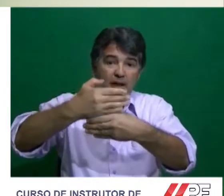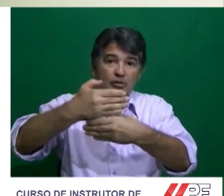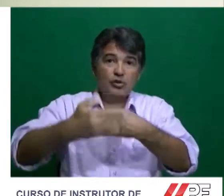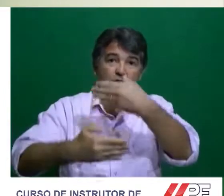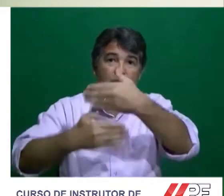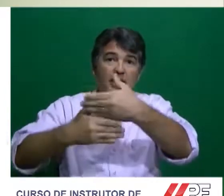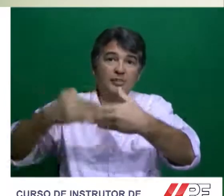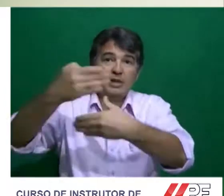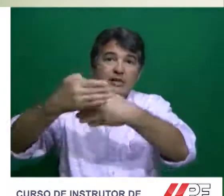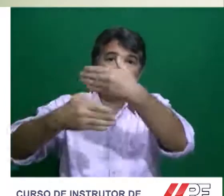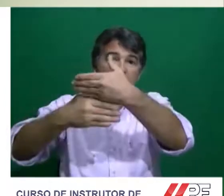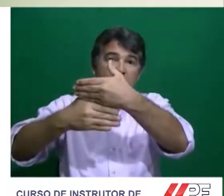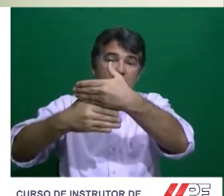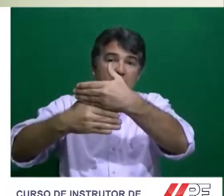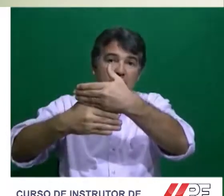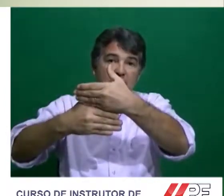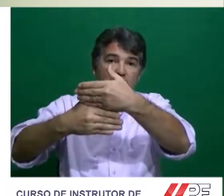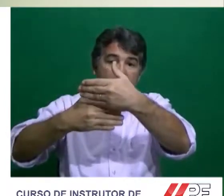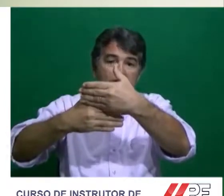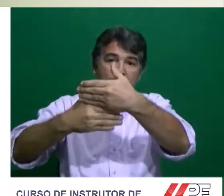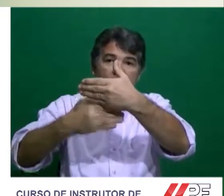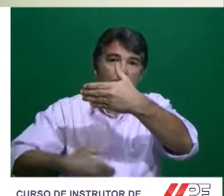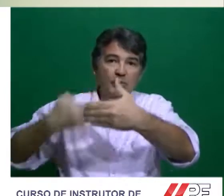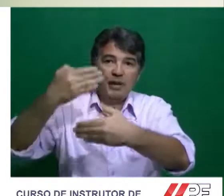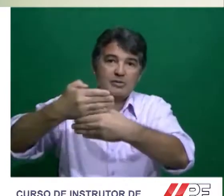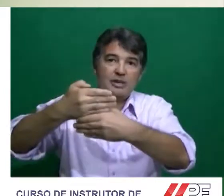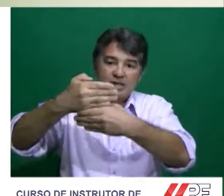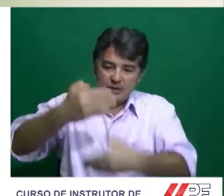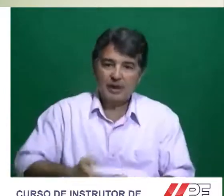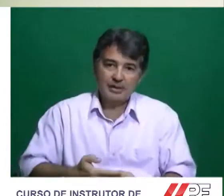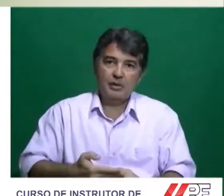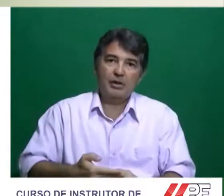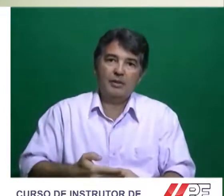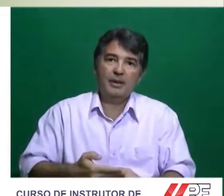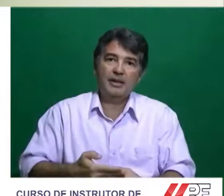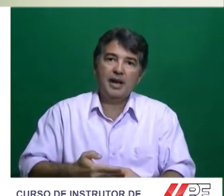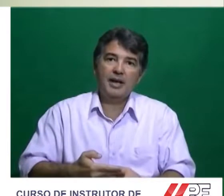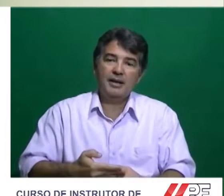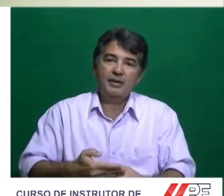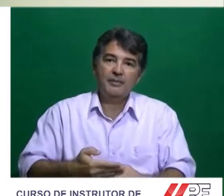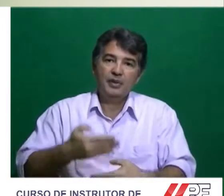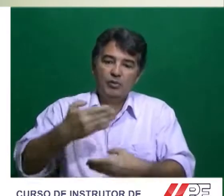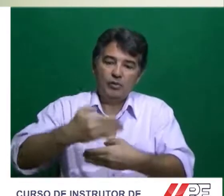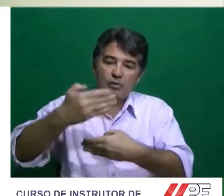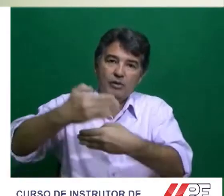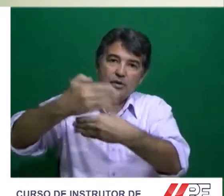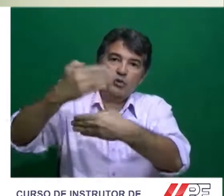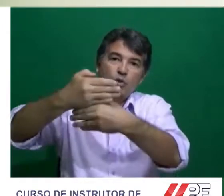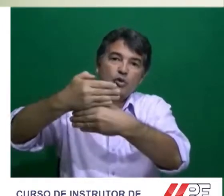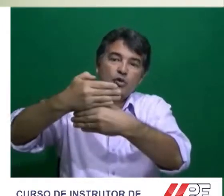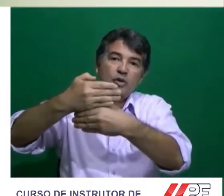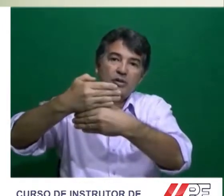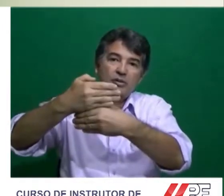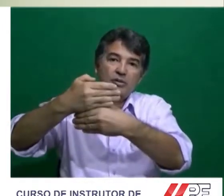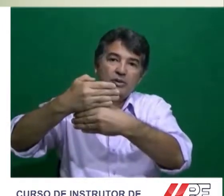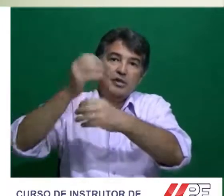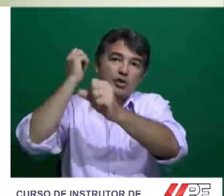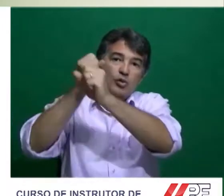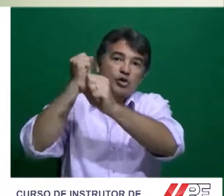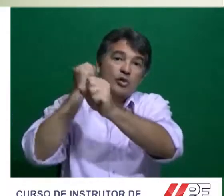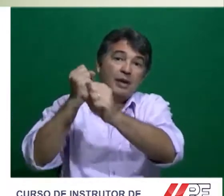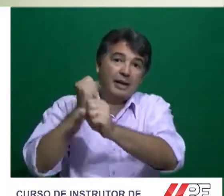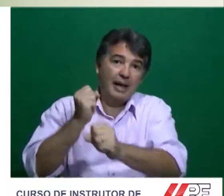E eu não vou pegar o tijolo de baixo. Que está em cima. Porque se eu tiver. O de baixo está em cima. Cai. A parede cai. Então. Eu estou construindo.